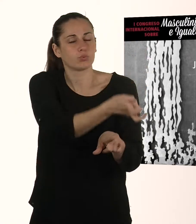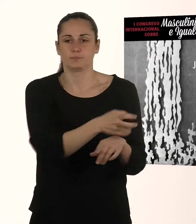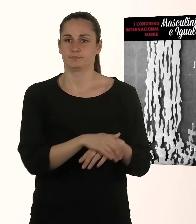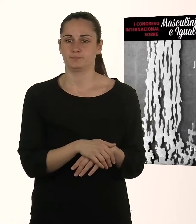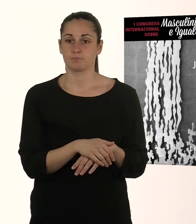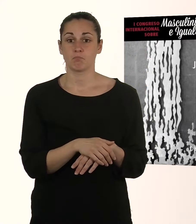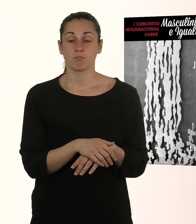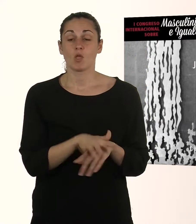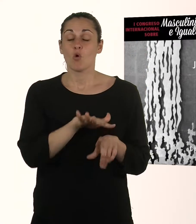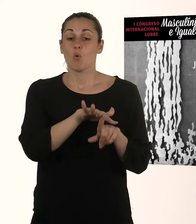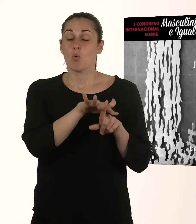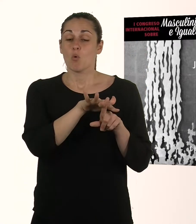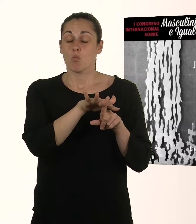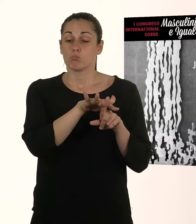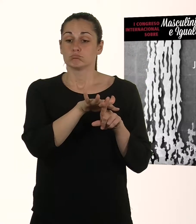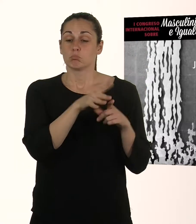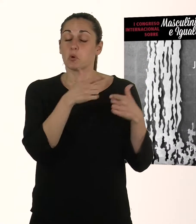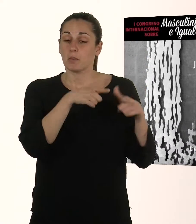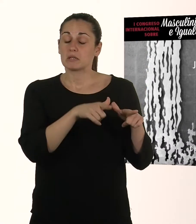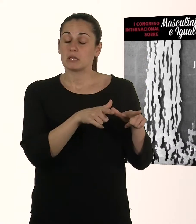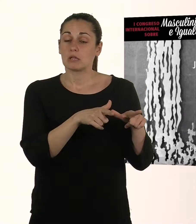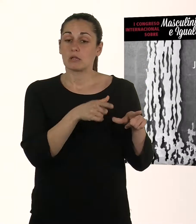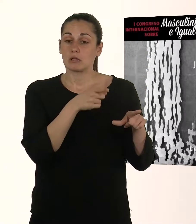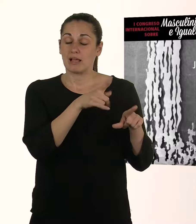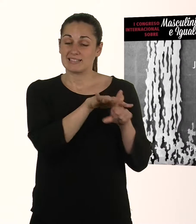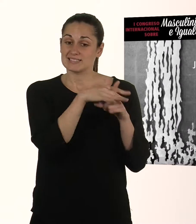estupendo, porque